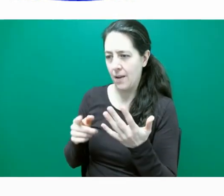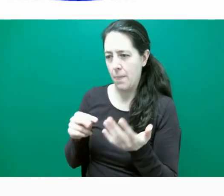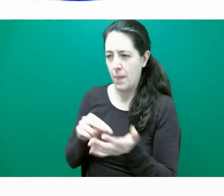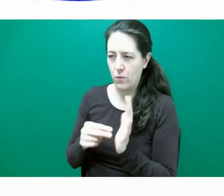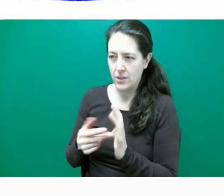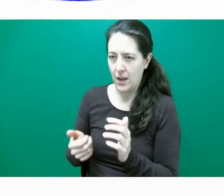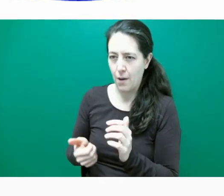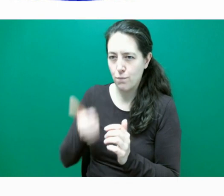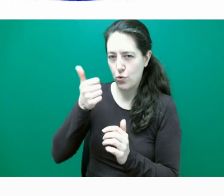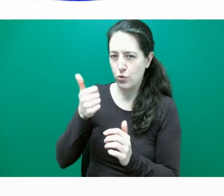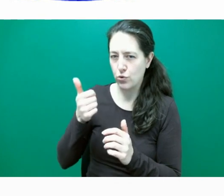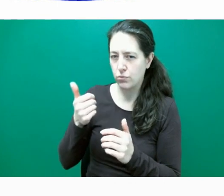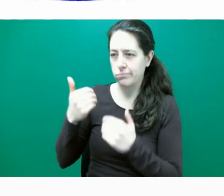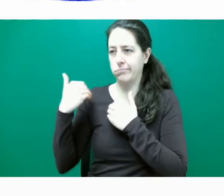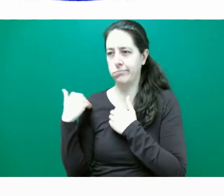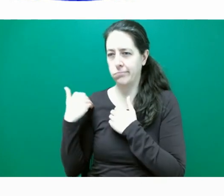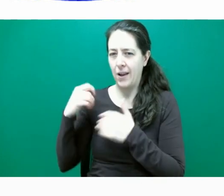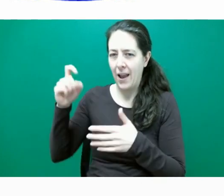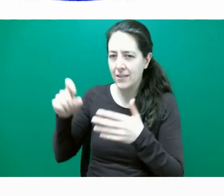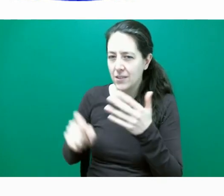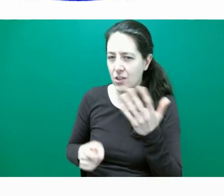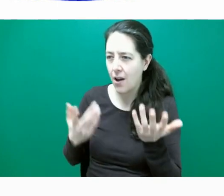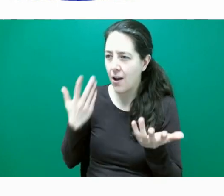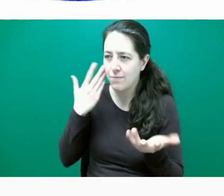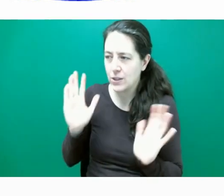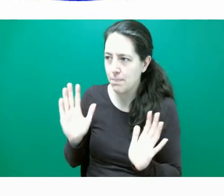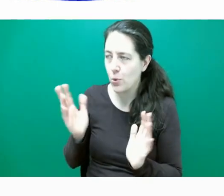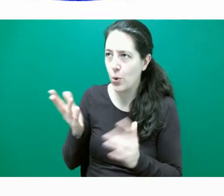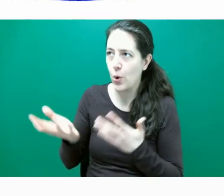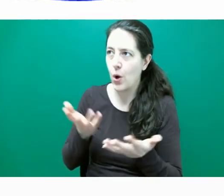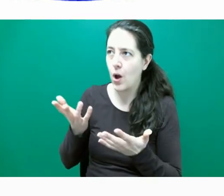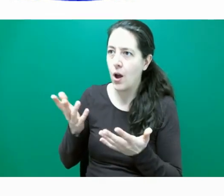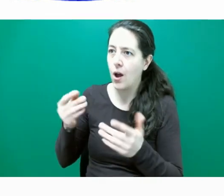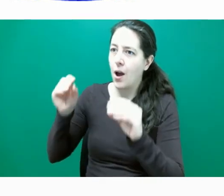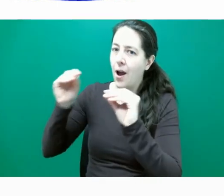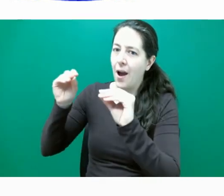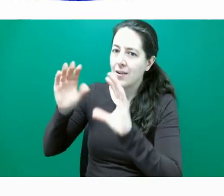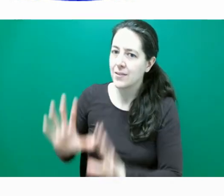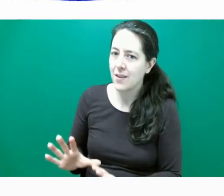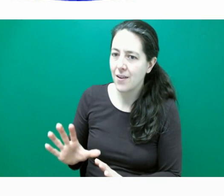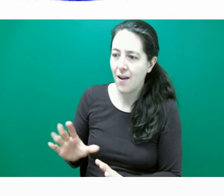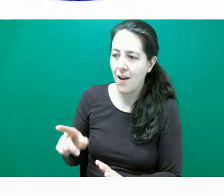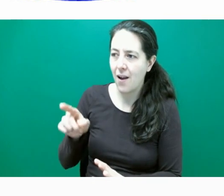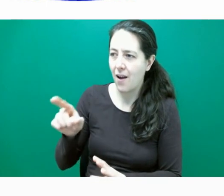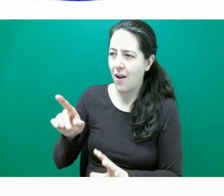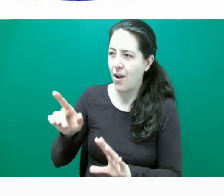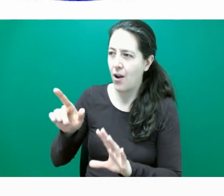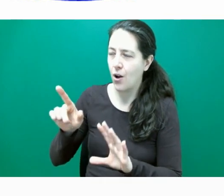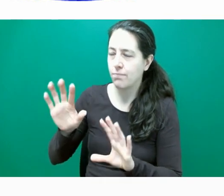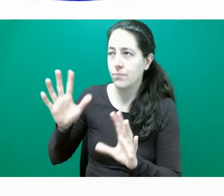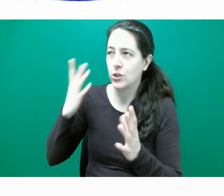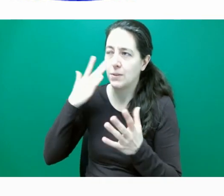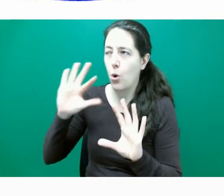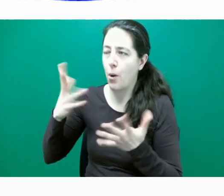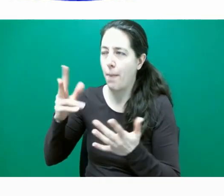un peu plus exigeant, je sais pas la nature, comment les enseignants vont interpréter ça, mais est-ce